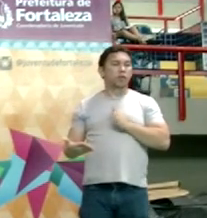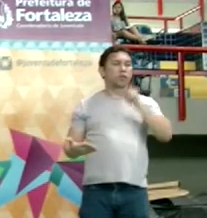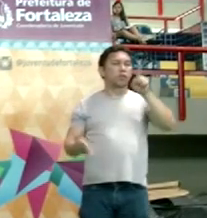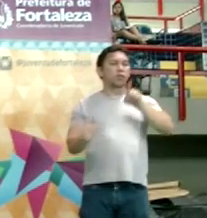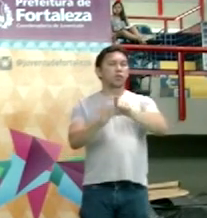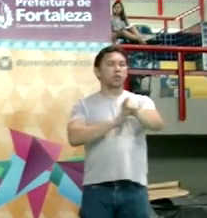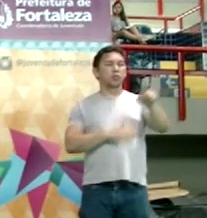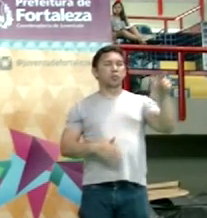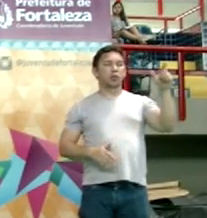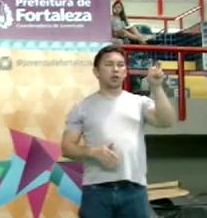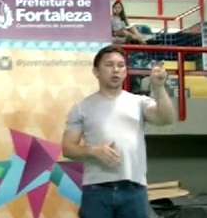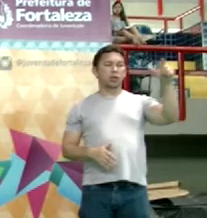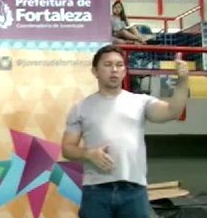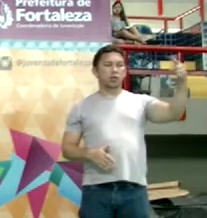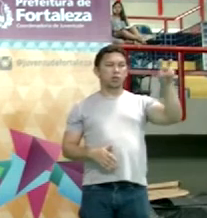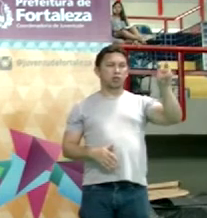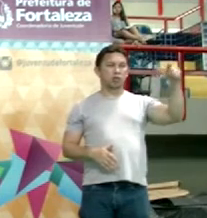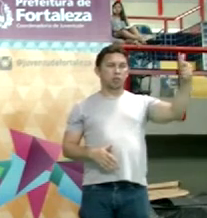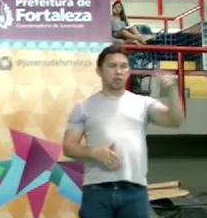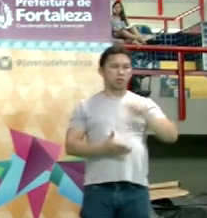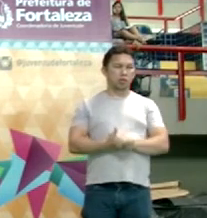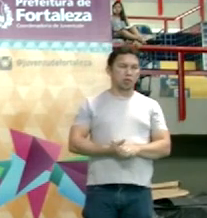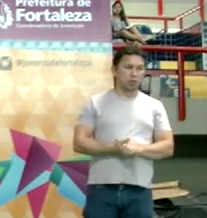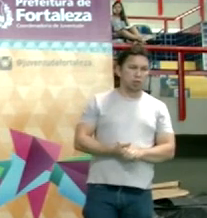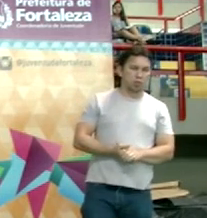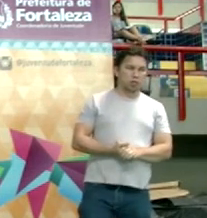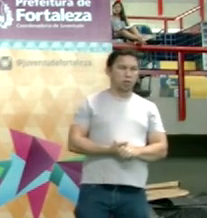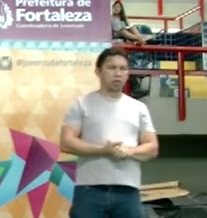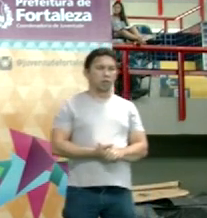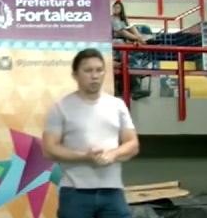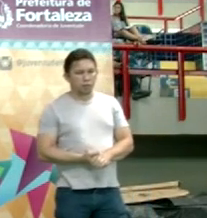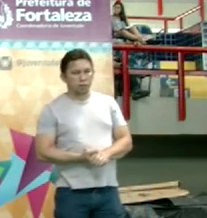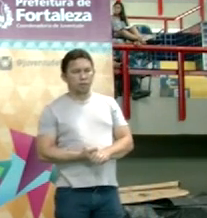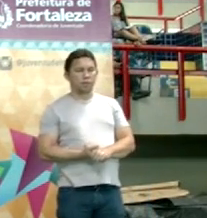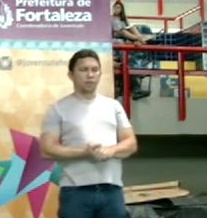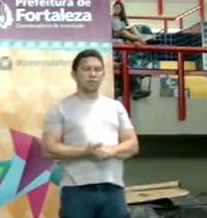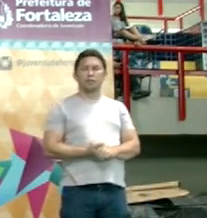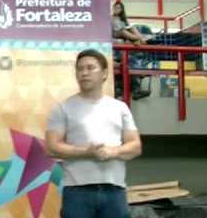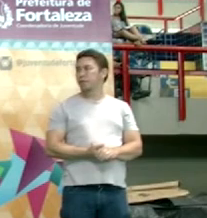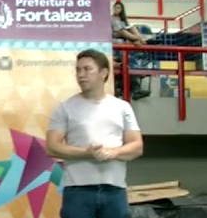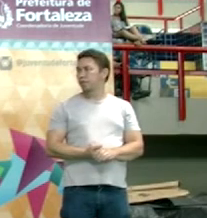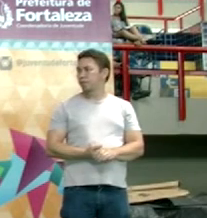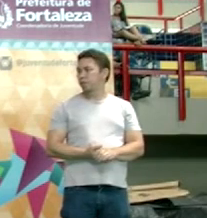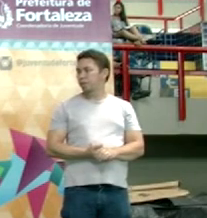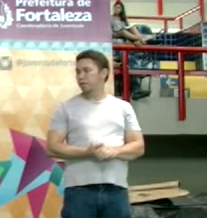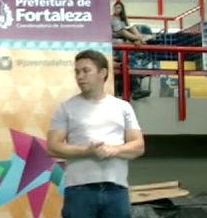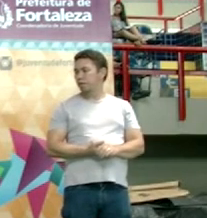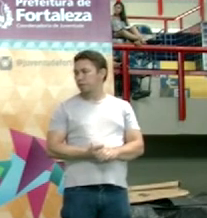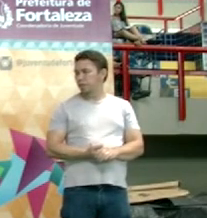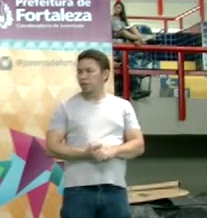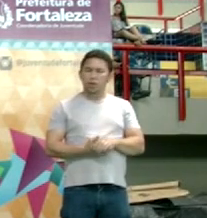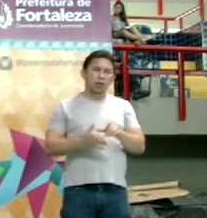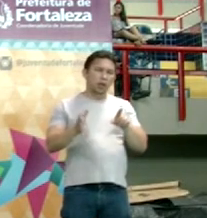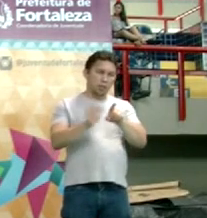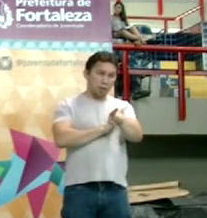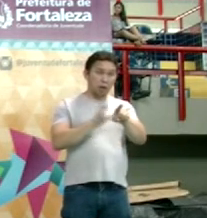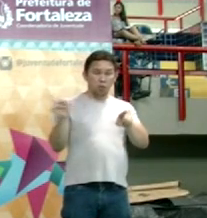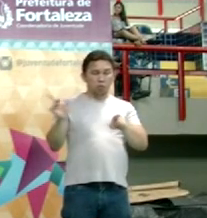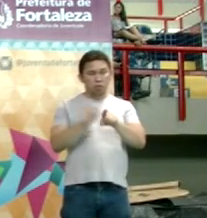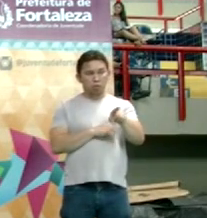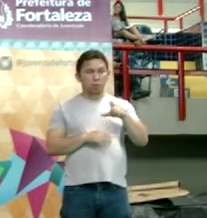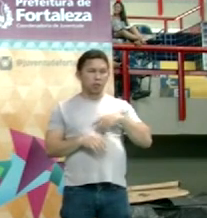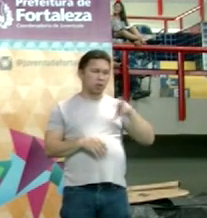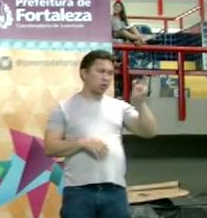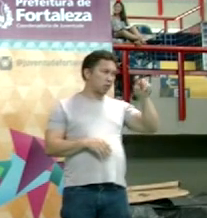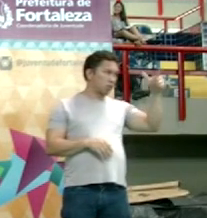Amigão, página 52, Dom Pedro foi deposto sem apoio. No entanto, a Armada o apoiava. Tanto é que